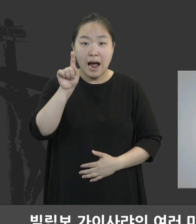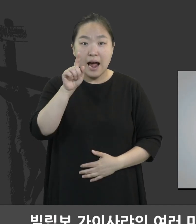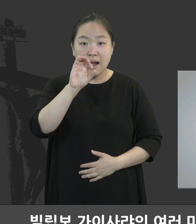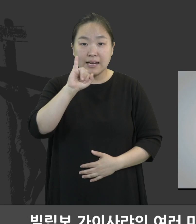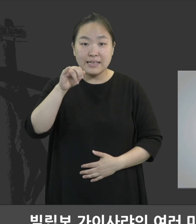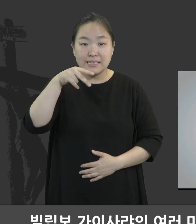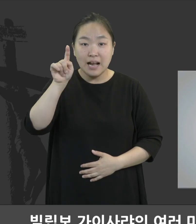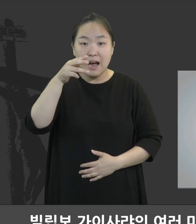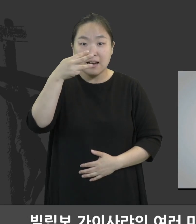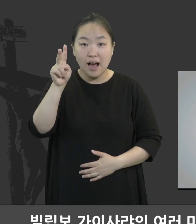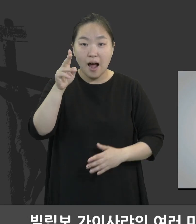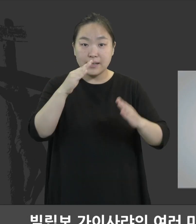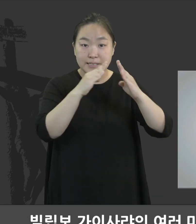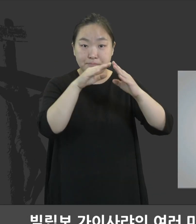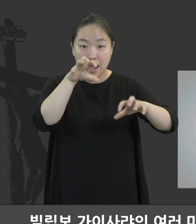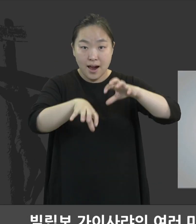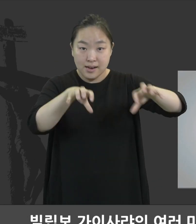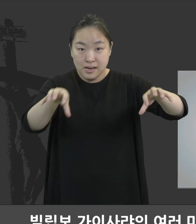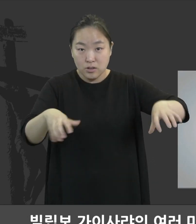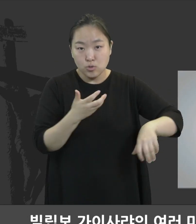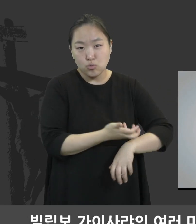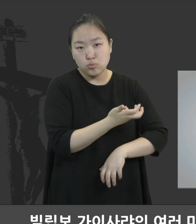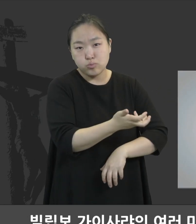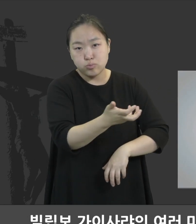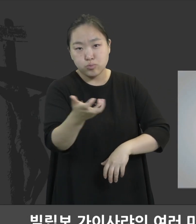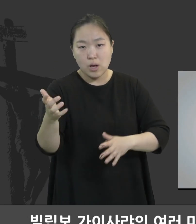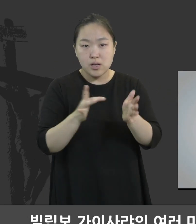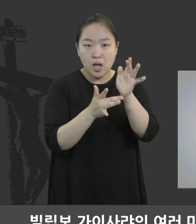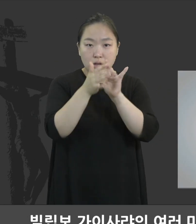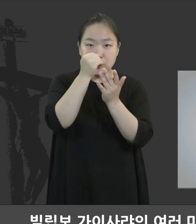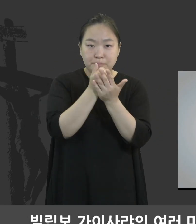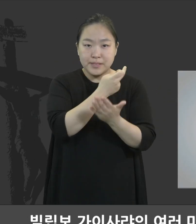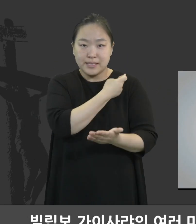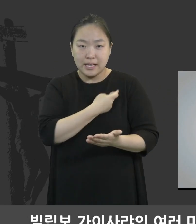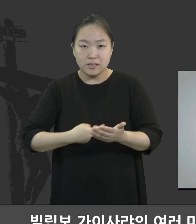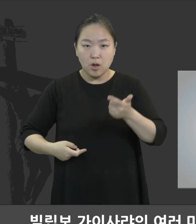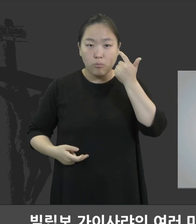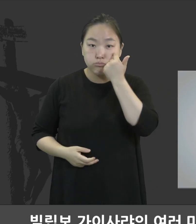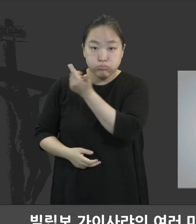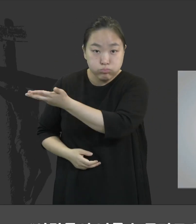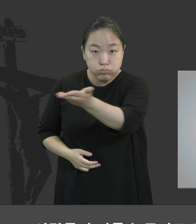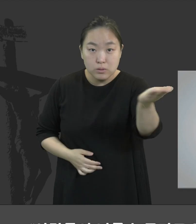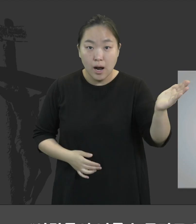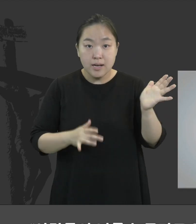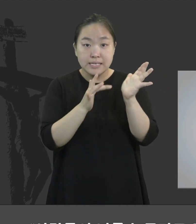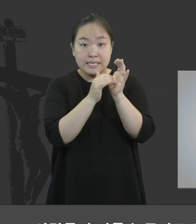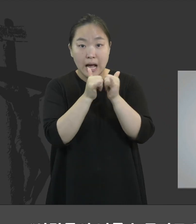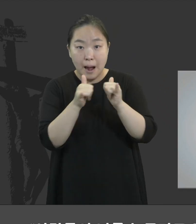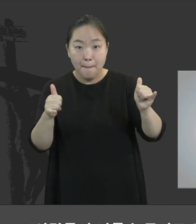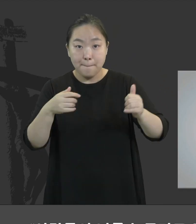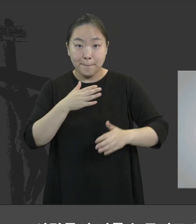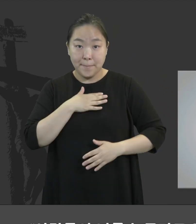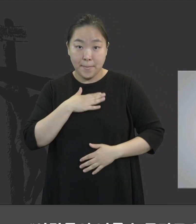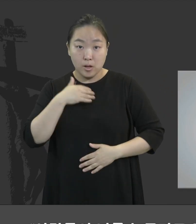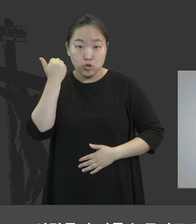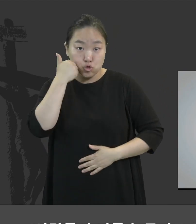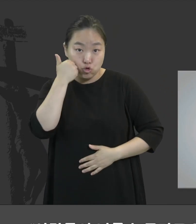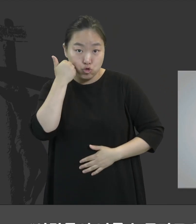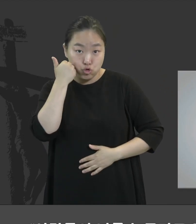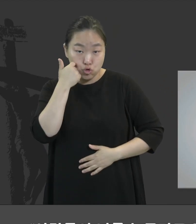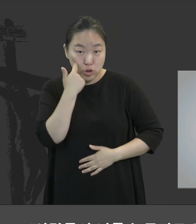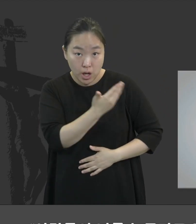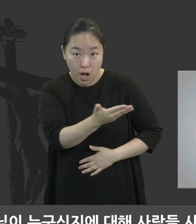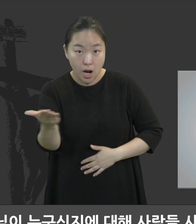빌립보 가이사랴의 여러 마을을 다니시면서 예수님께서 제자들에게 물으십니다. 사람들이 나를